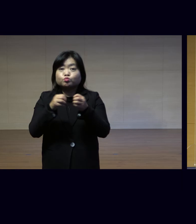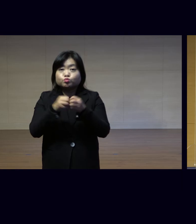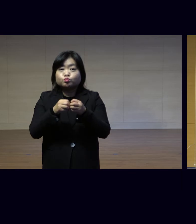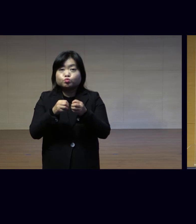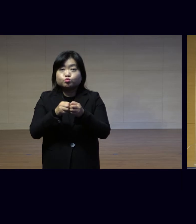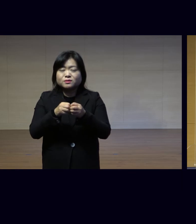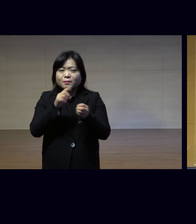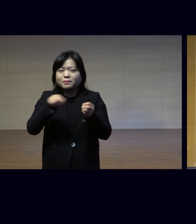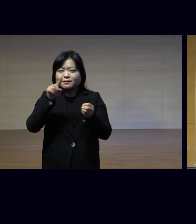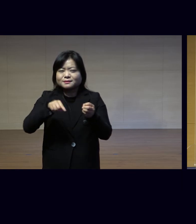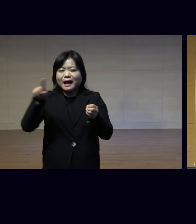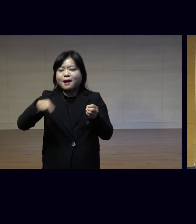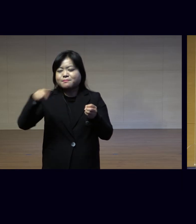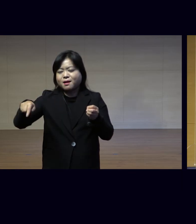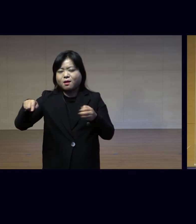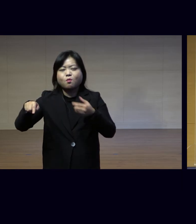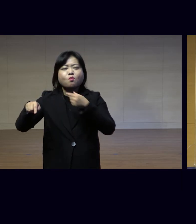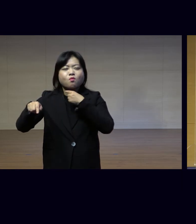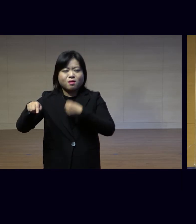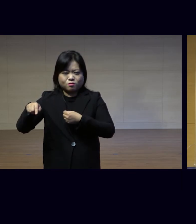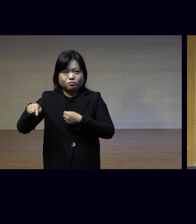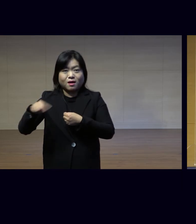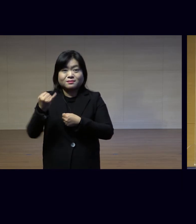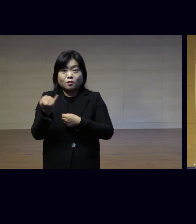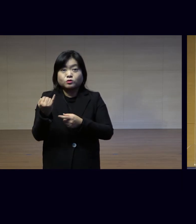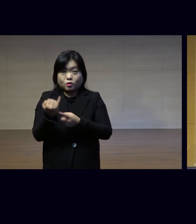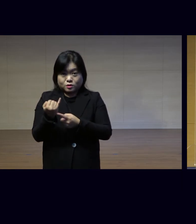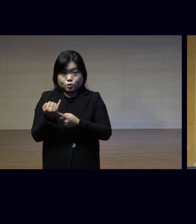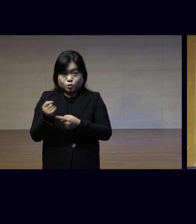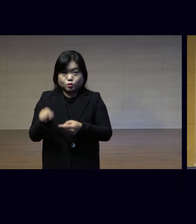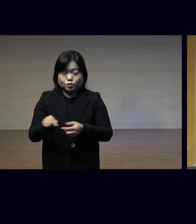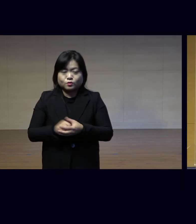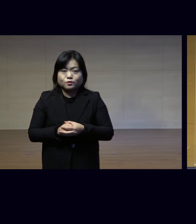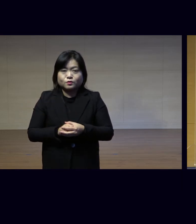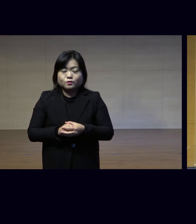문학 플러스 알파를 원하는구나. 우선 여성이고요. 그 다음에